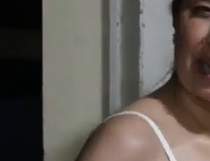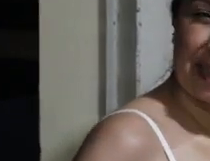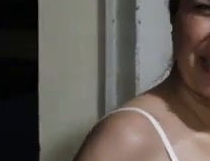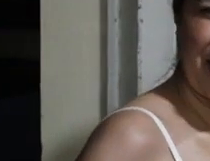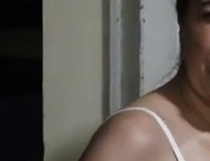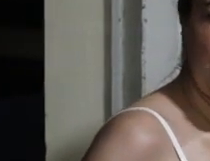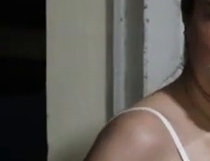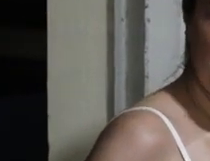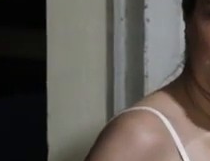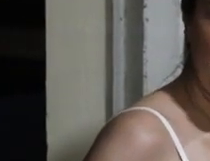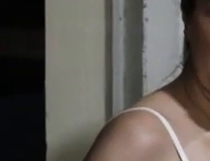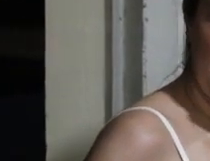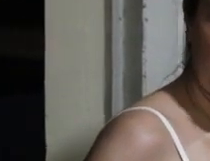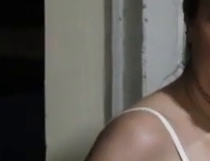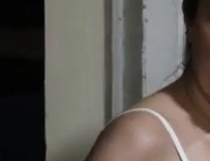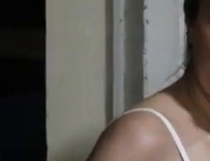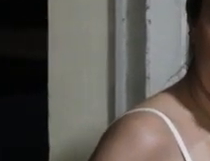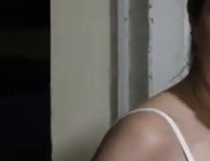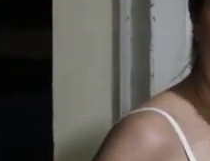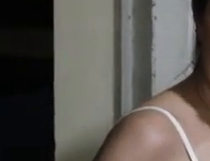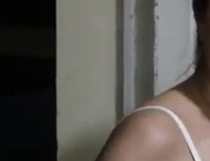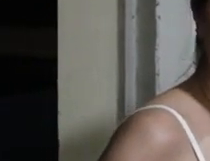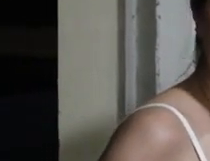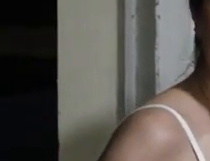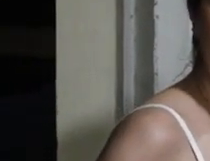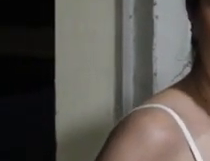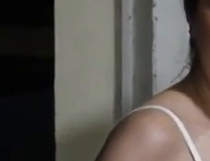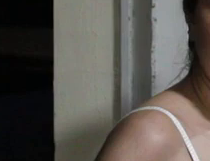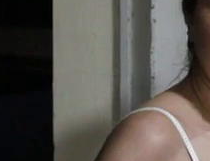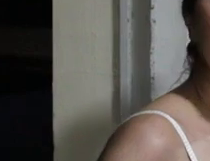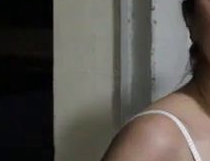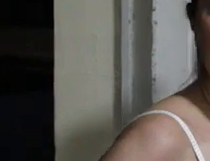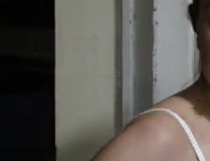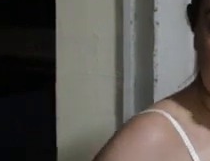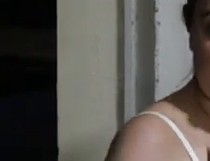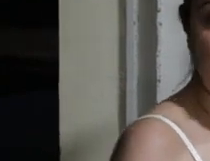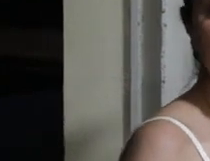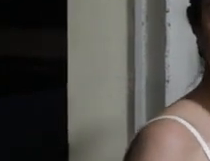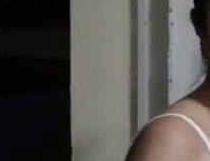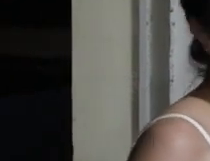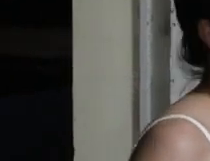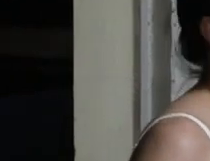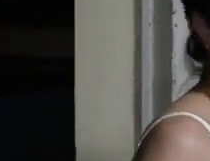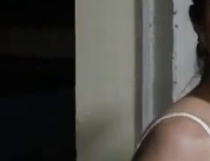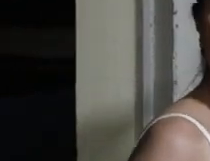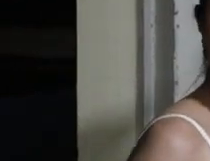Não, é que era o sindicato ali, né? É, Guimarães.